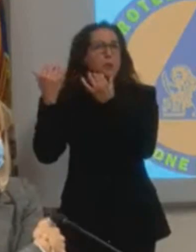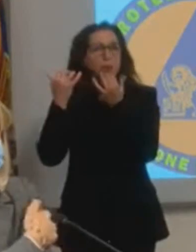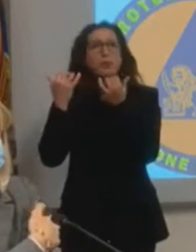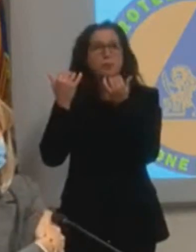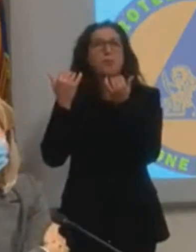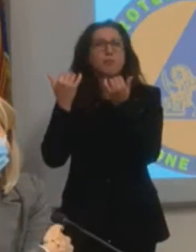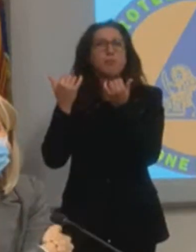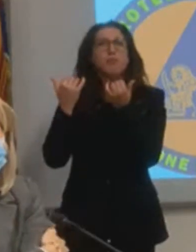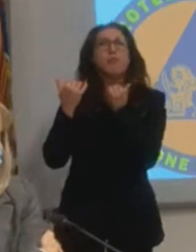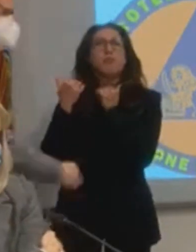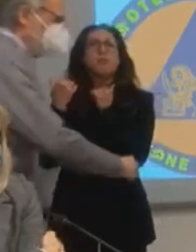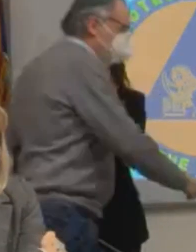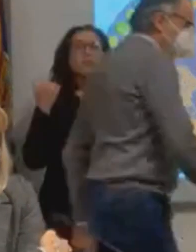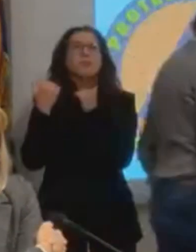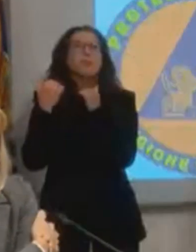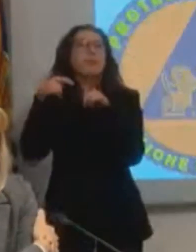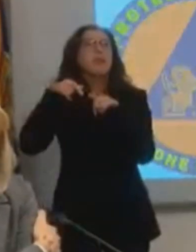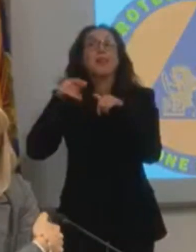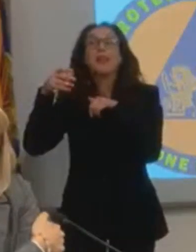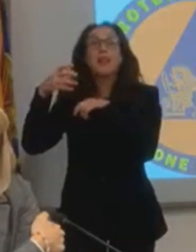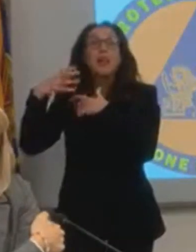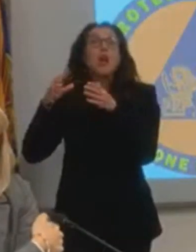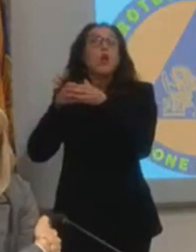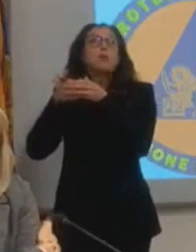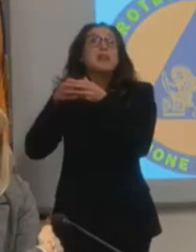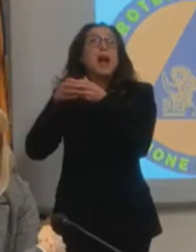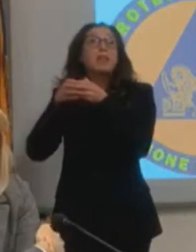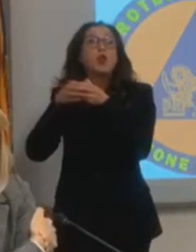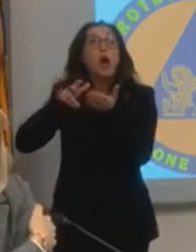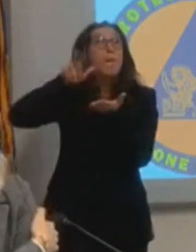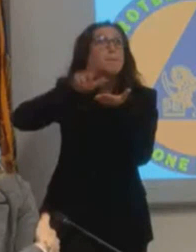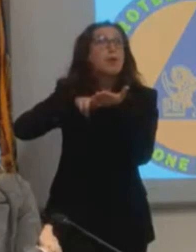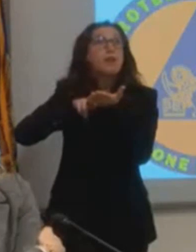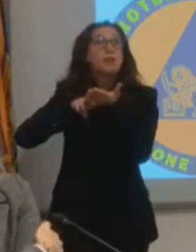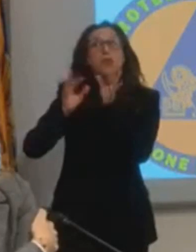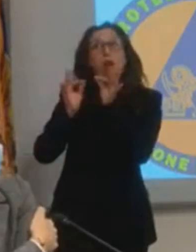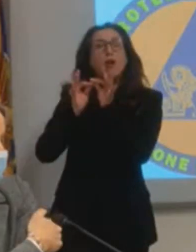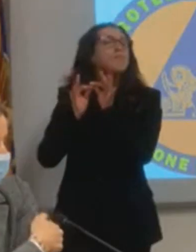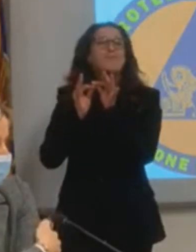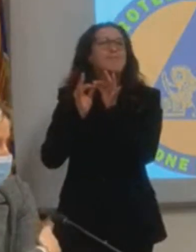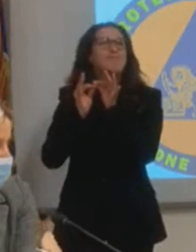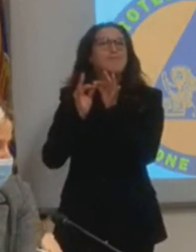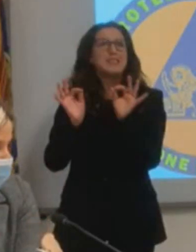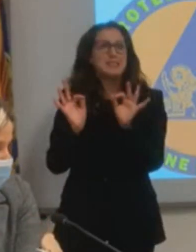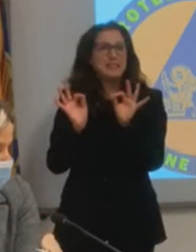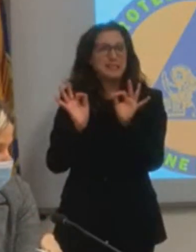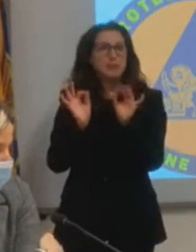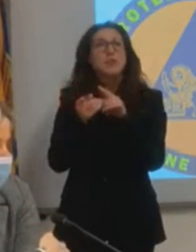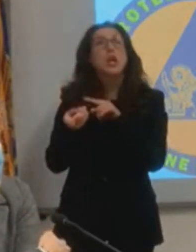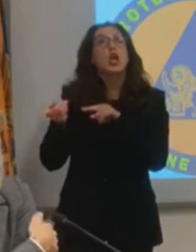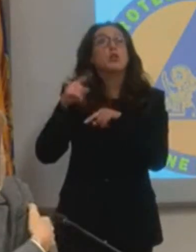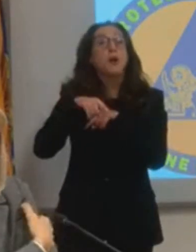ordinanze in maniera più diciamo completa alla luce del fatto che domani scade anche